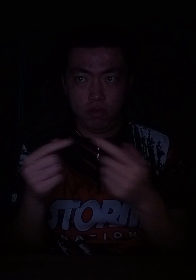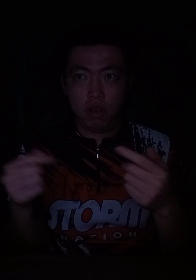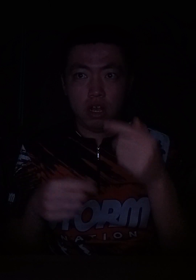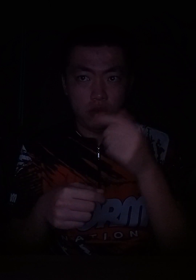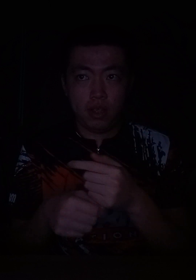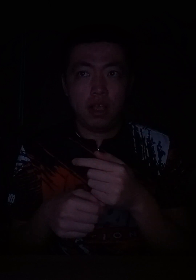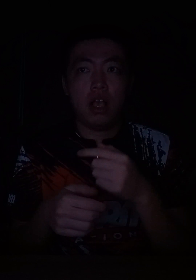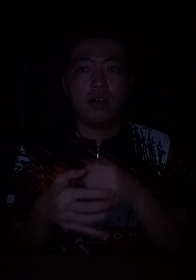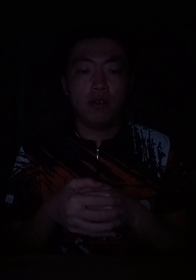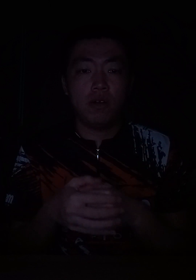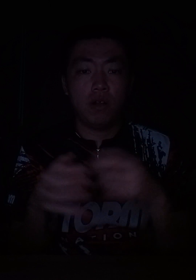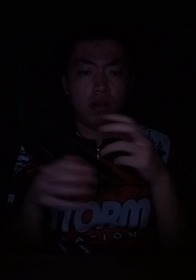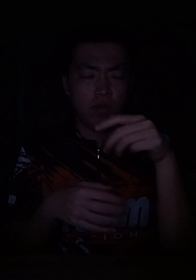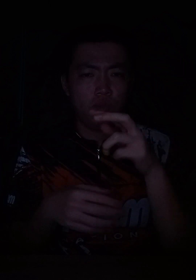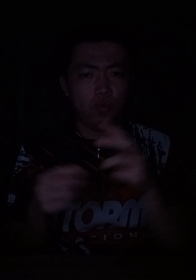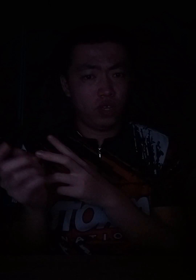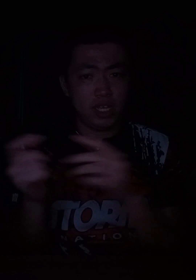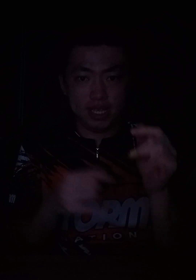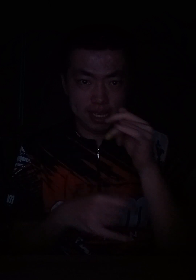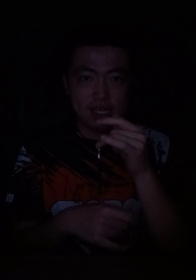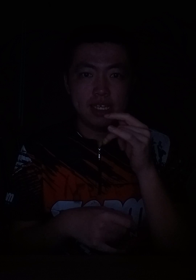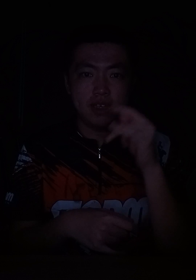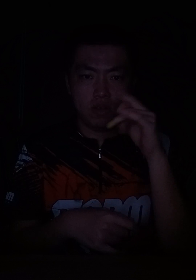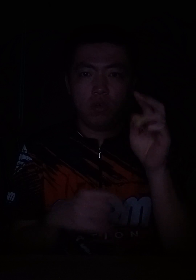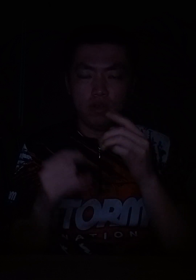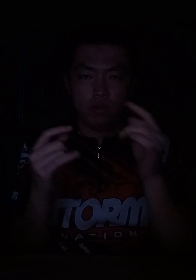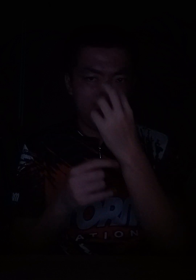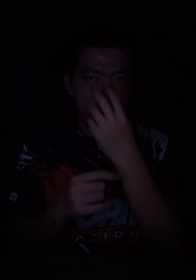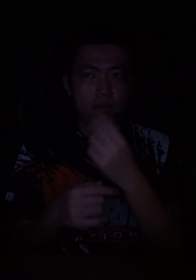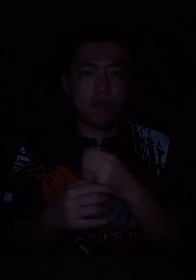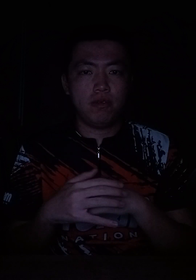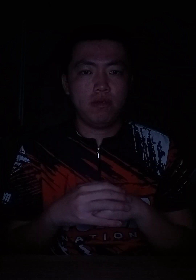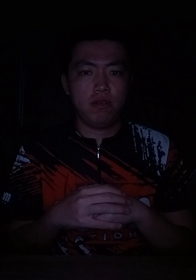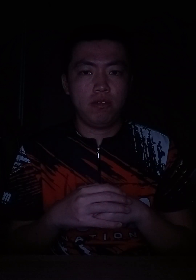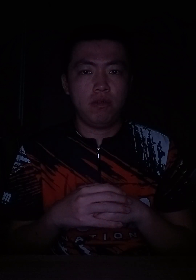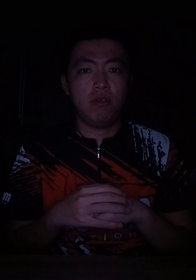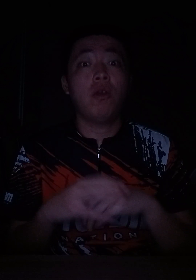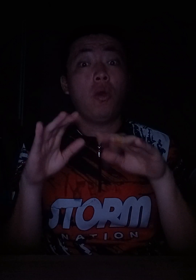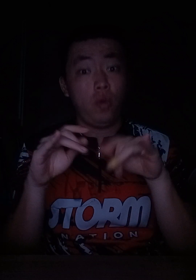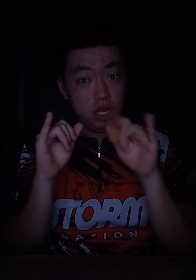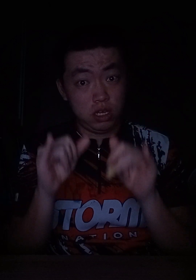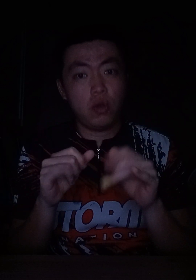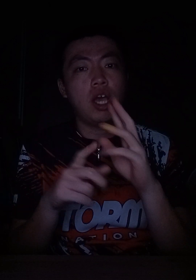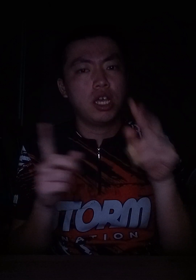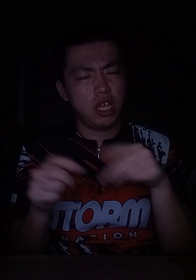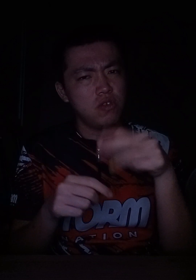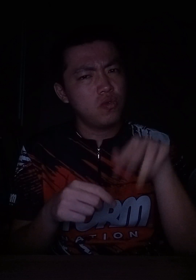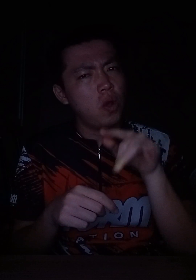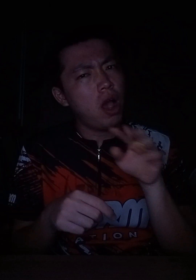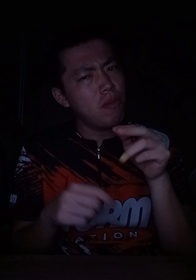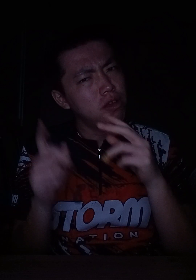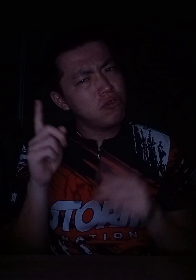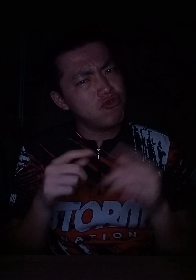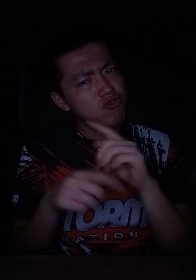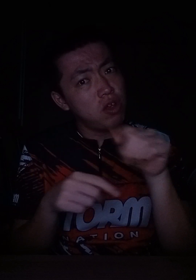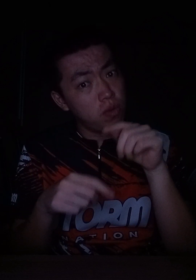적용해 사업주의 책임을 물을 수 있는지 검토하고 있습니다. 고용부 관계자는 단순히 아파트 수리 작업에서